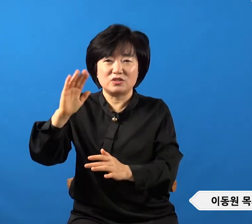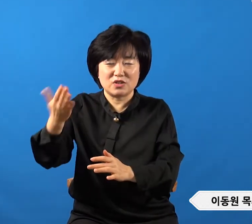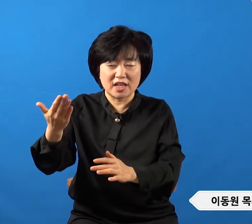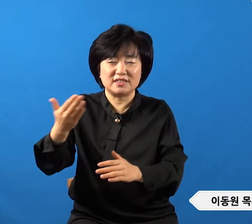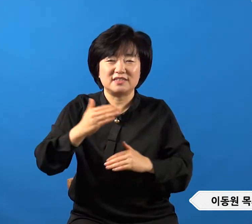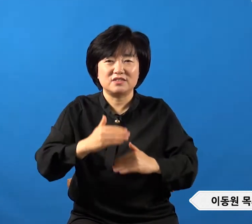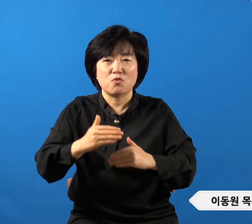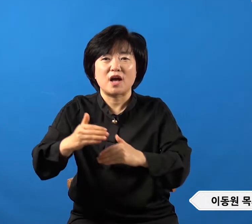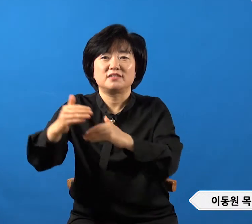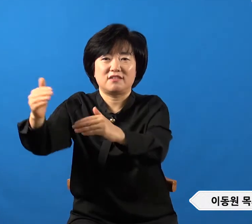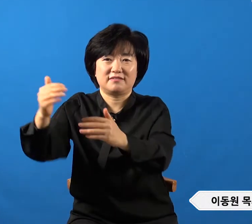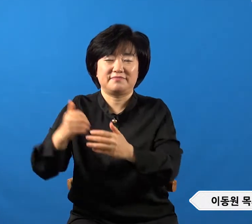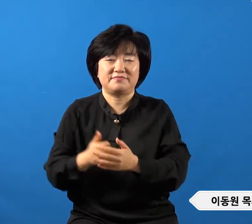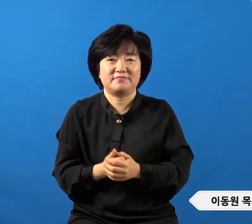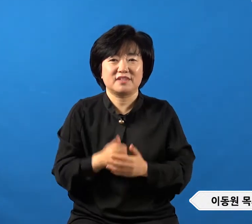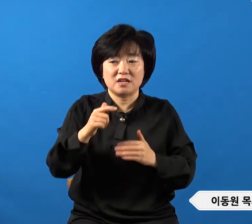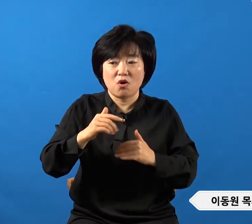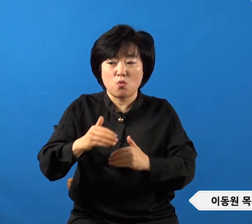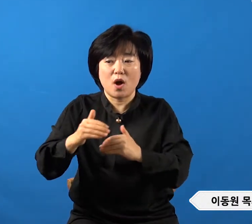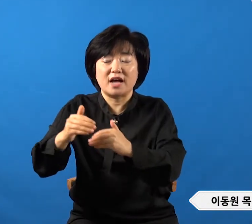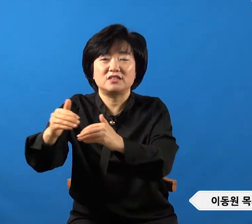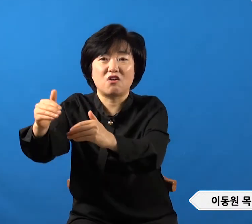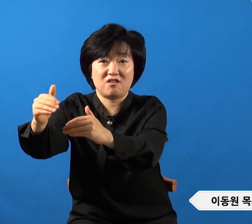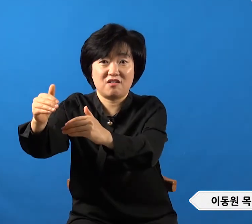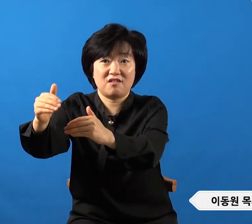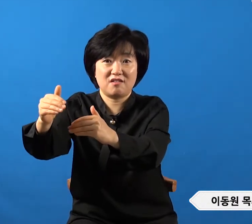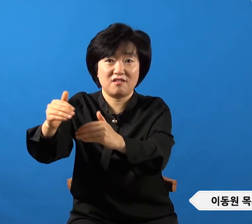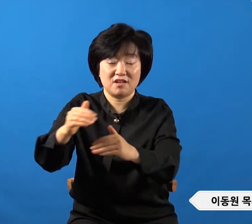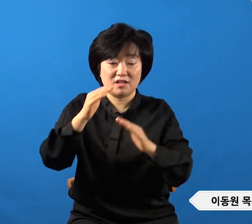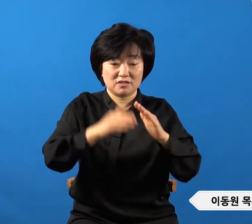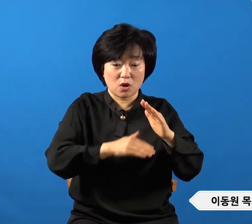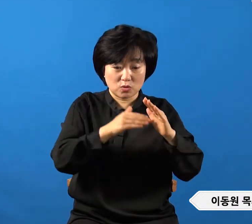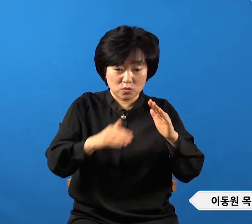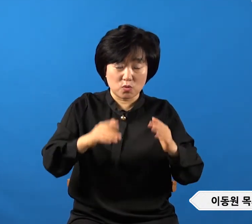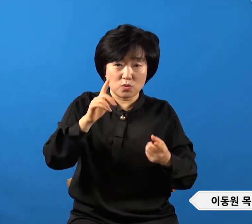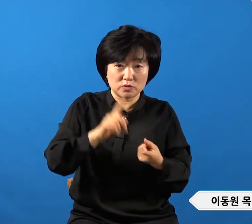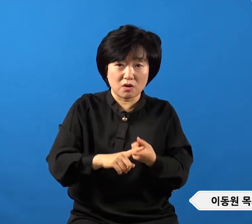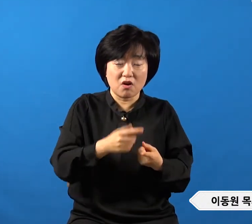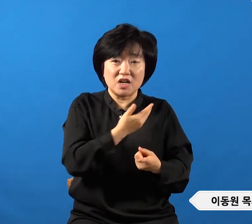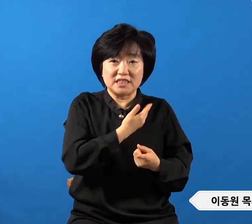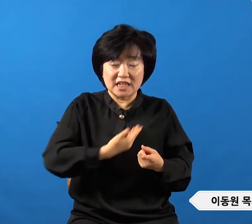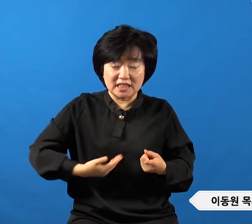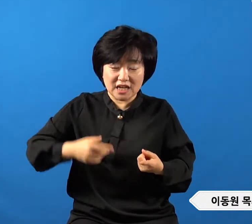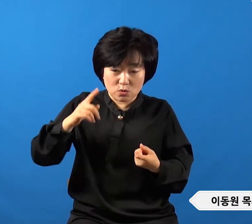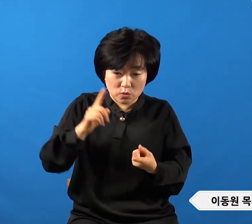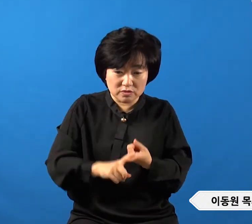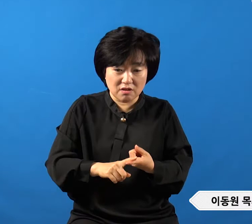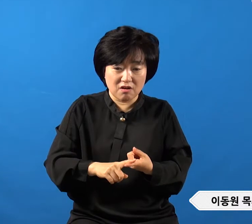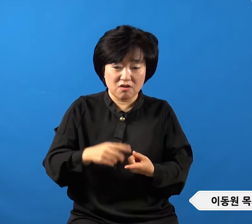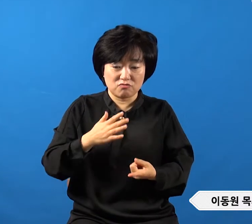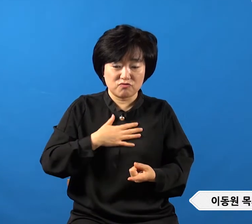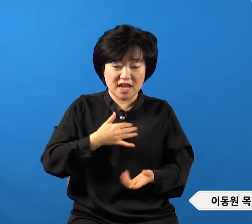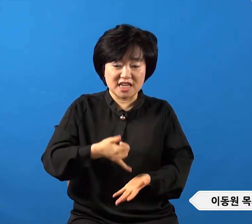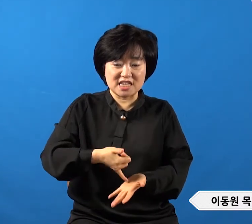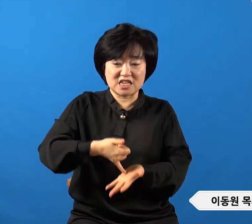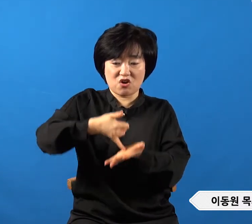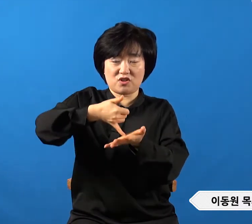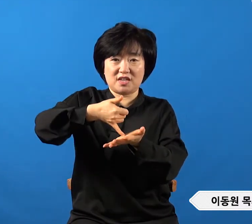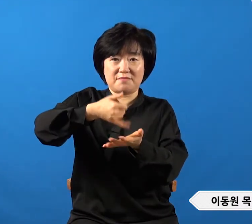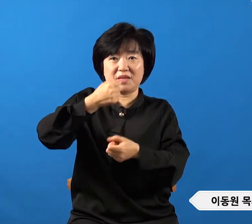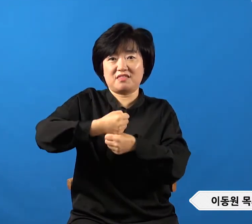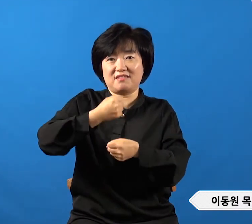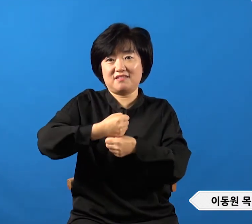becoming process예요. 이런 과정을 통해서 성도로서 혹은 제자로서 우리의 인격이 만들어져 가는